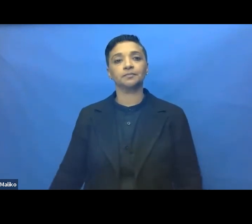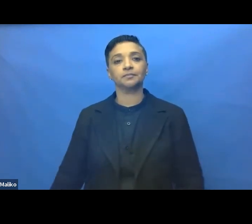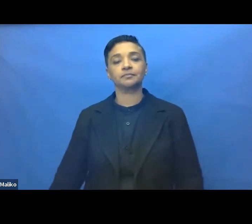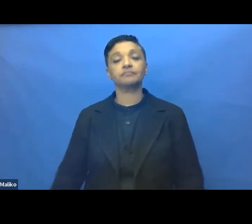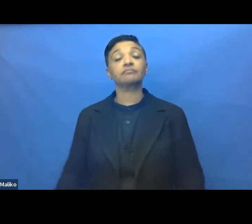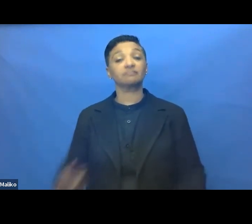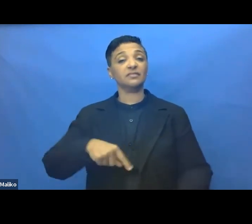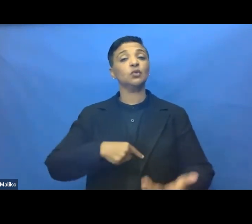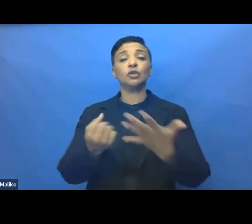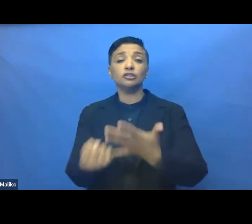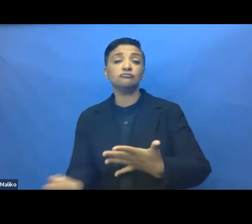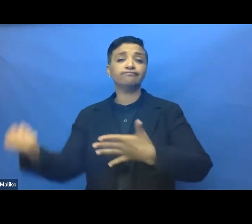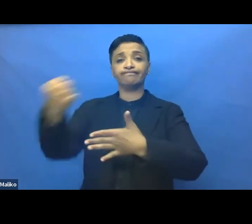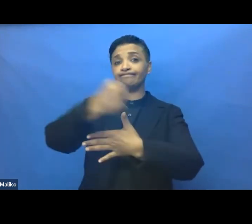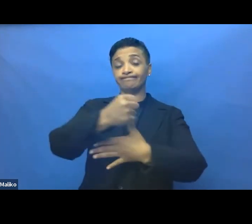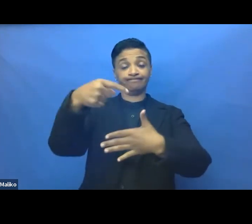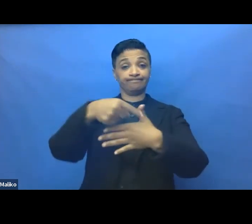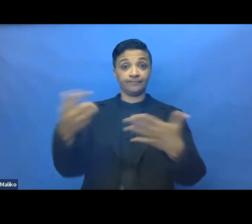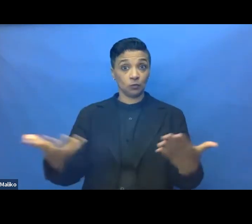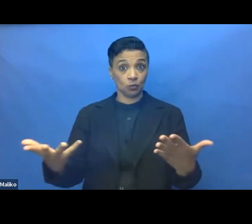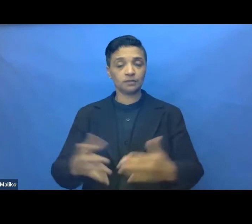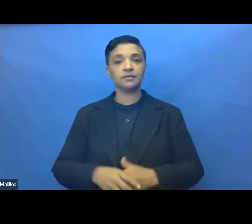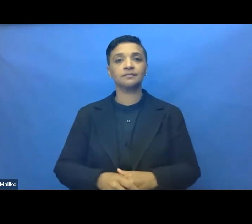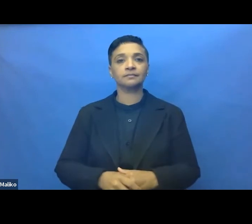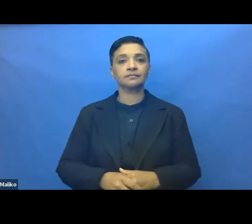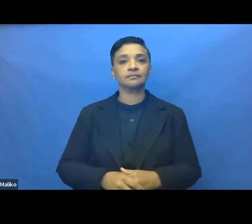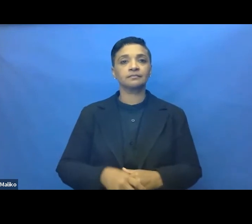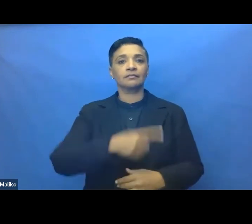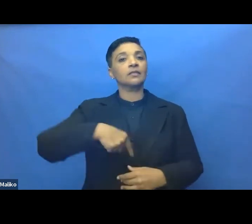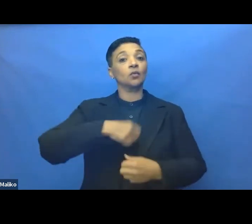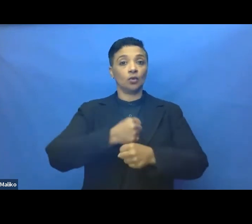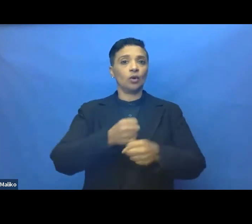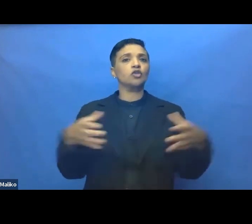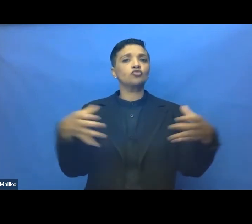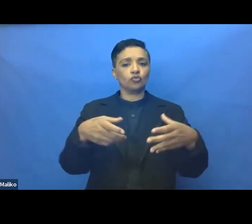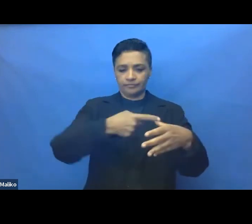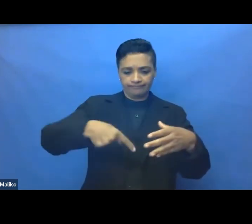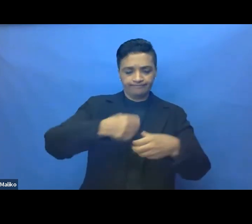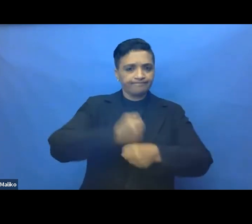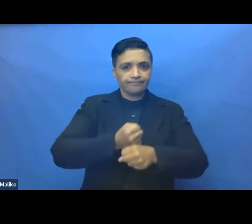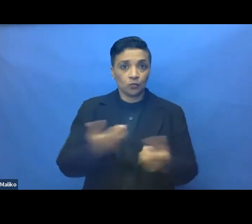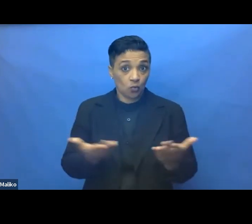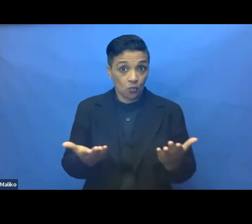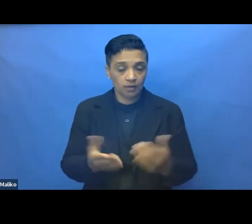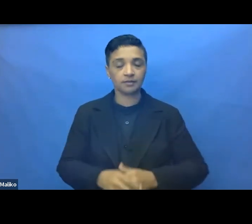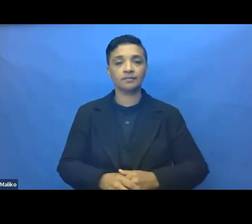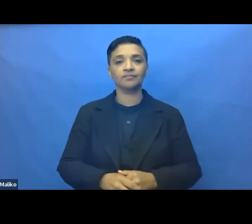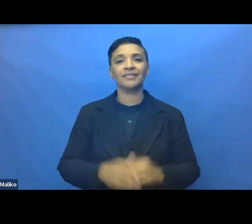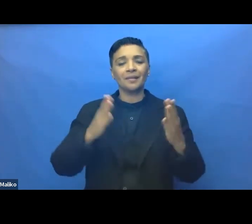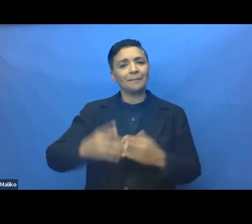question. Une priorité majeure en tant que groupe de travail est